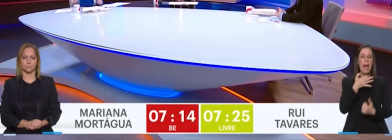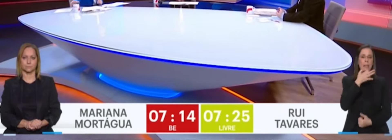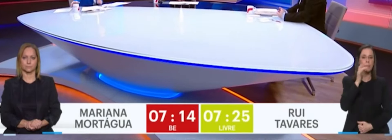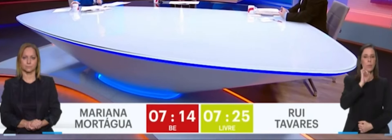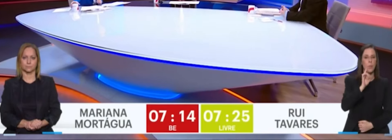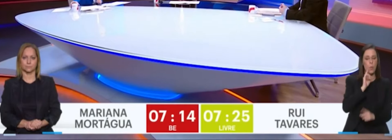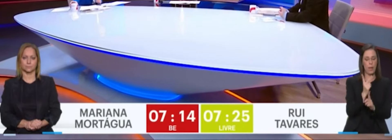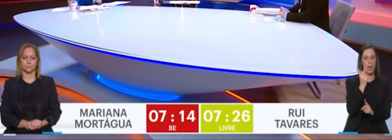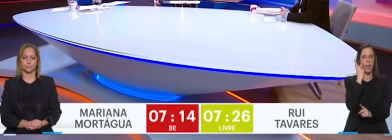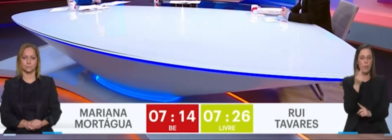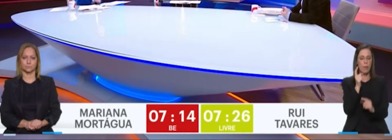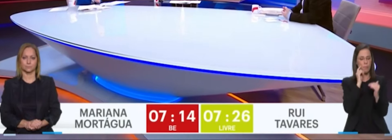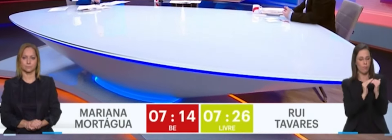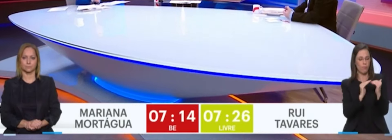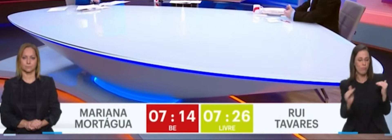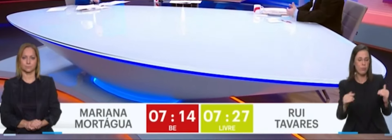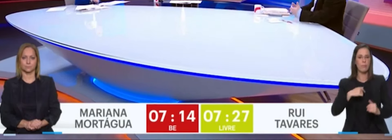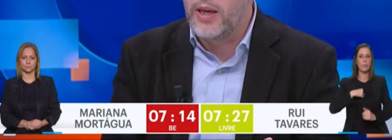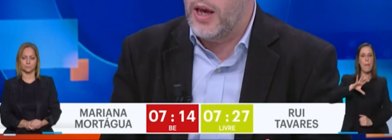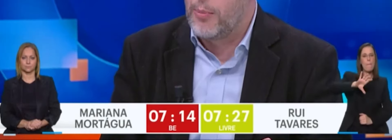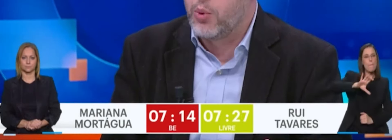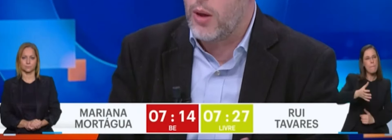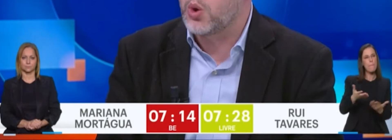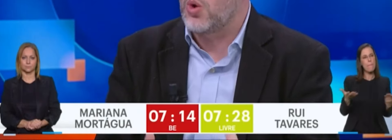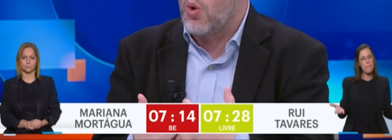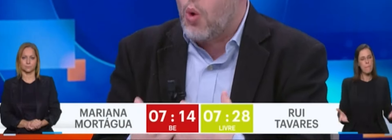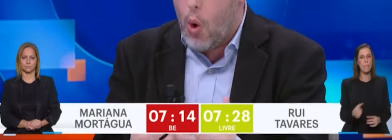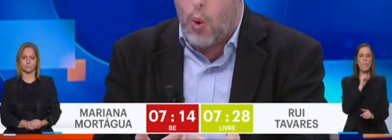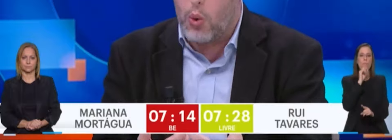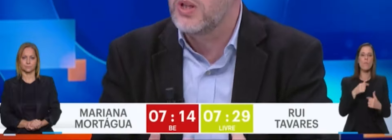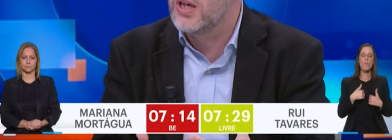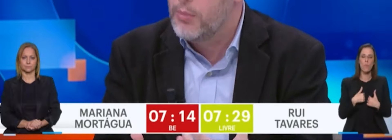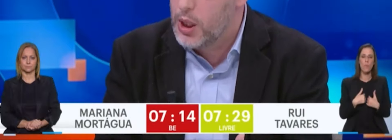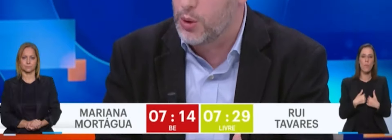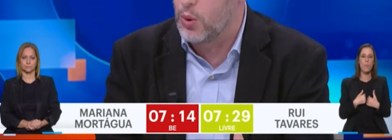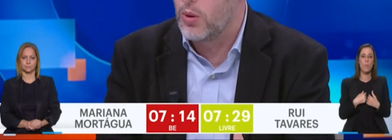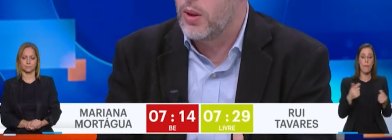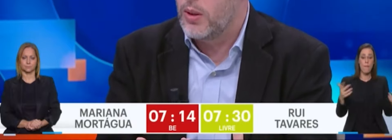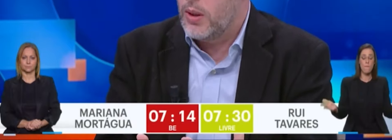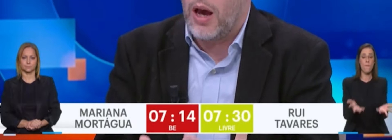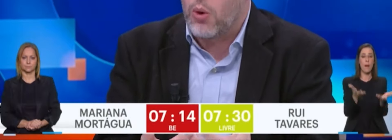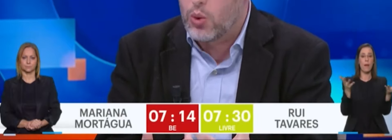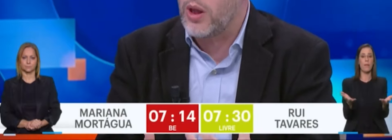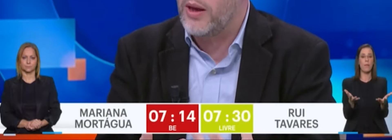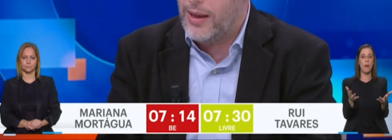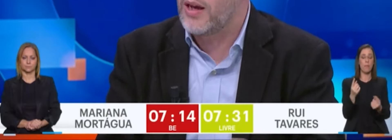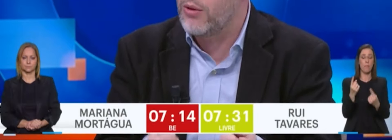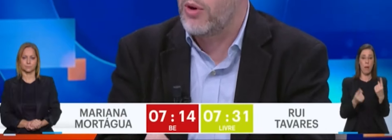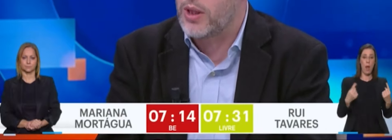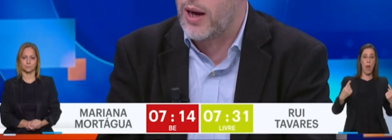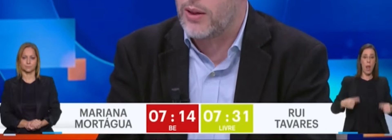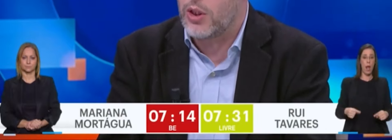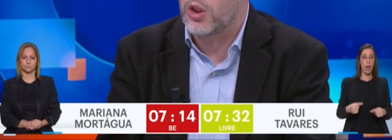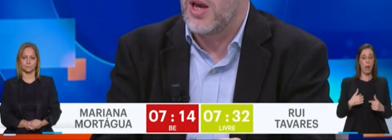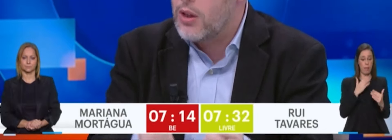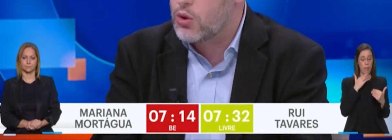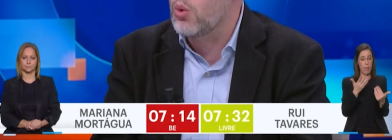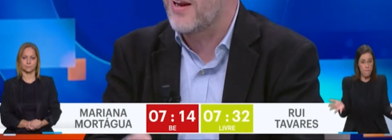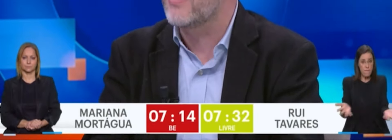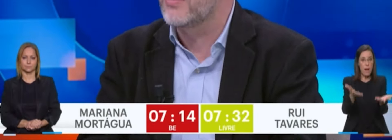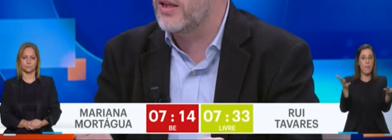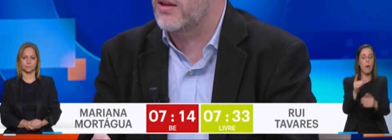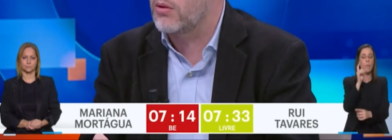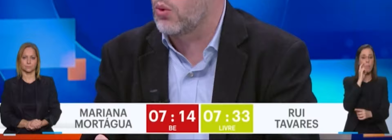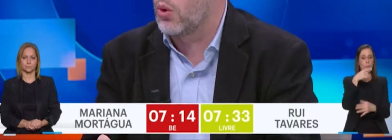vida a uma sustentabilidade do nosso país e a podermos com o dinamismo que alguns têm a quem devemos dar asa